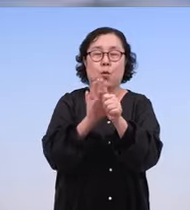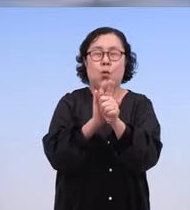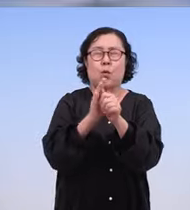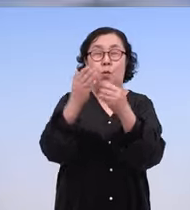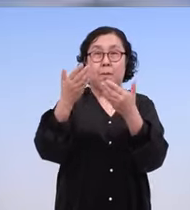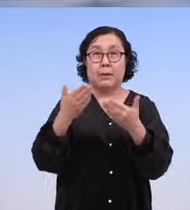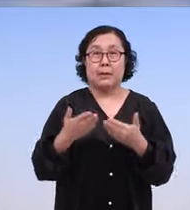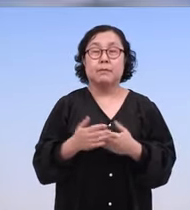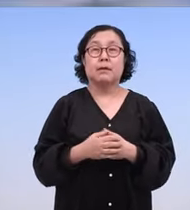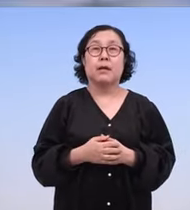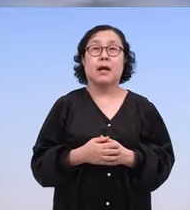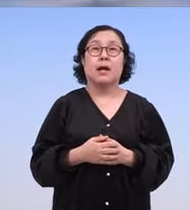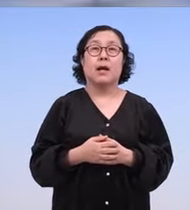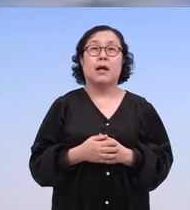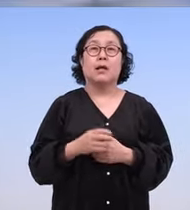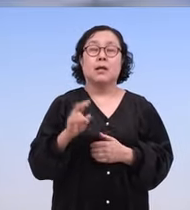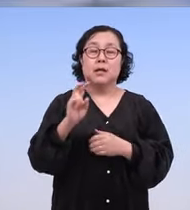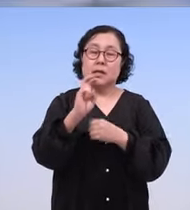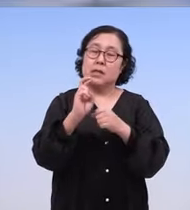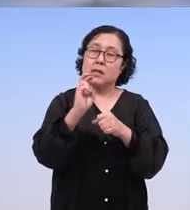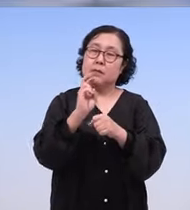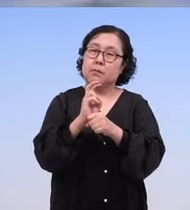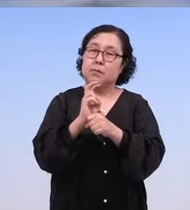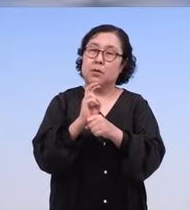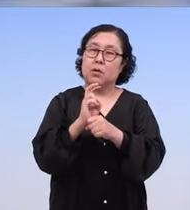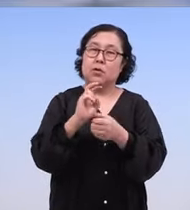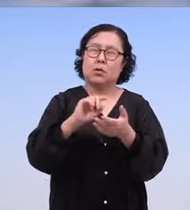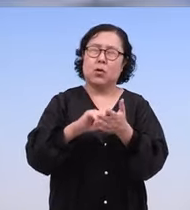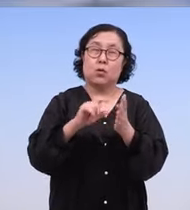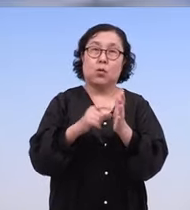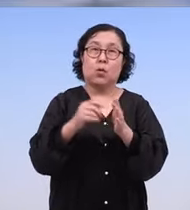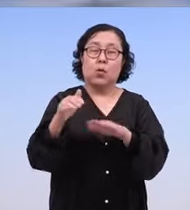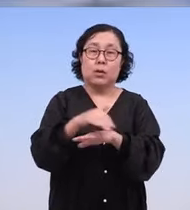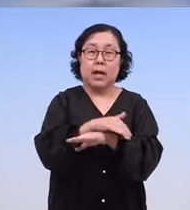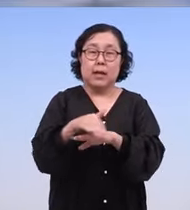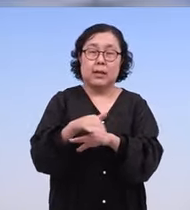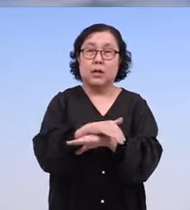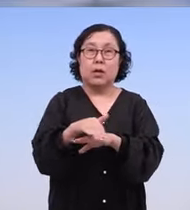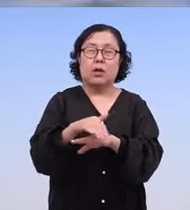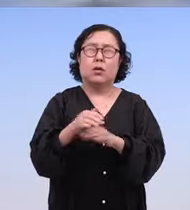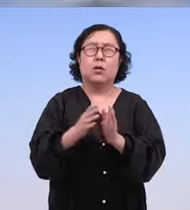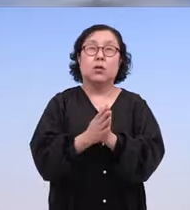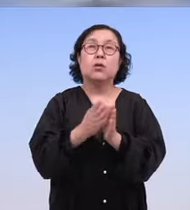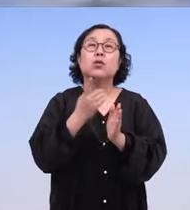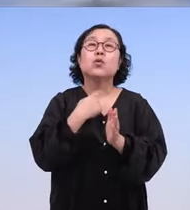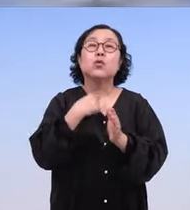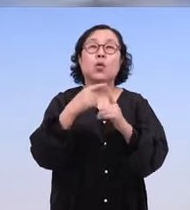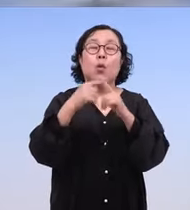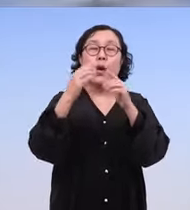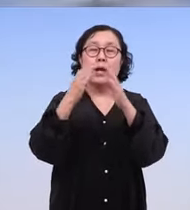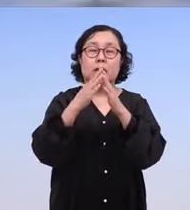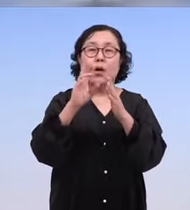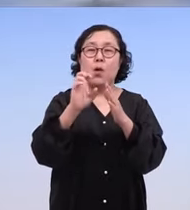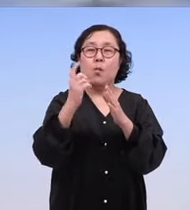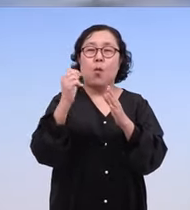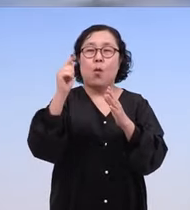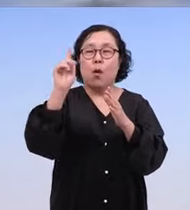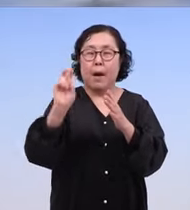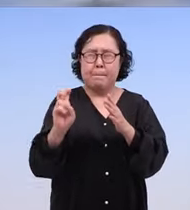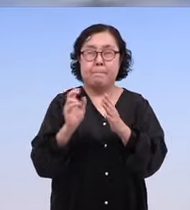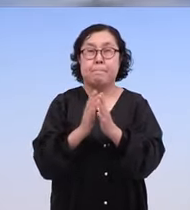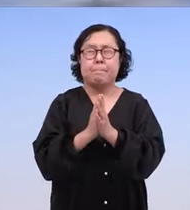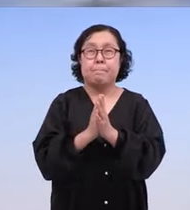받았습니다. 이분이요, 20몇 년인가 정든 교회에서 상상을 초월하는 모함을